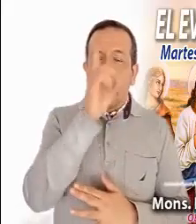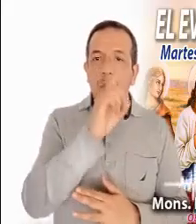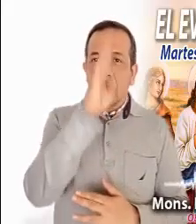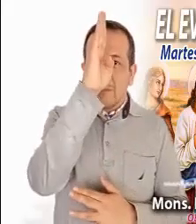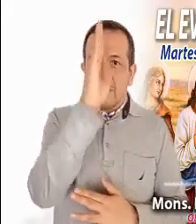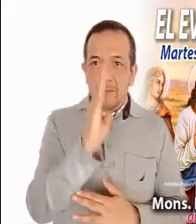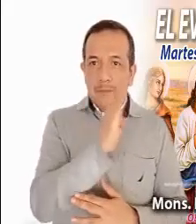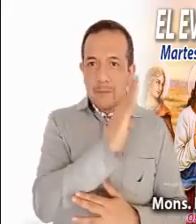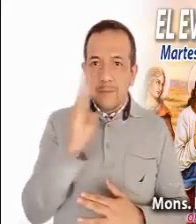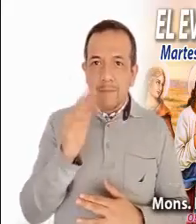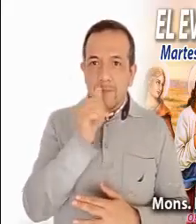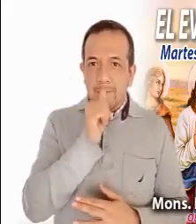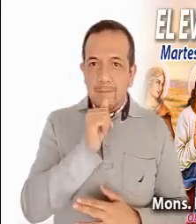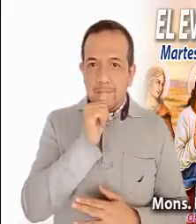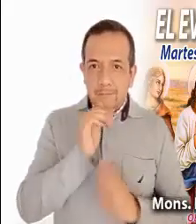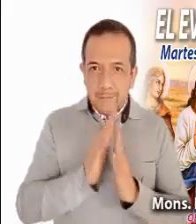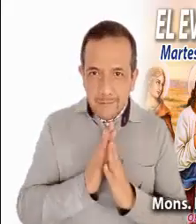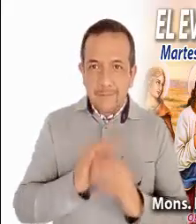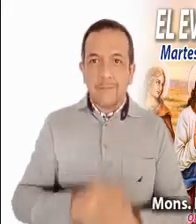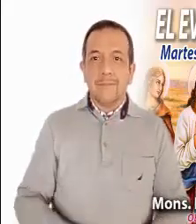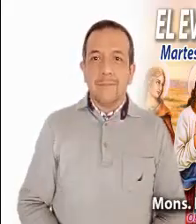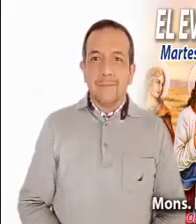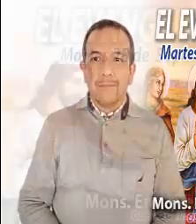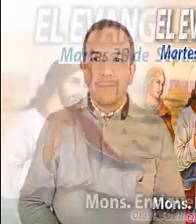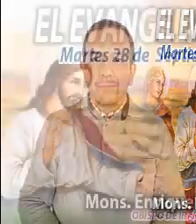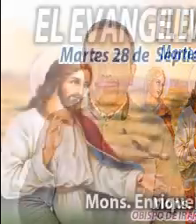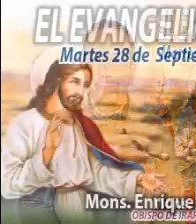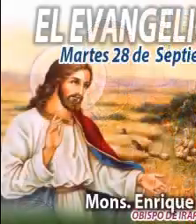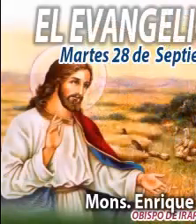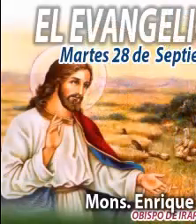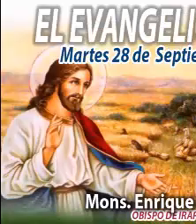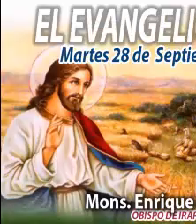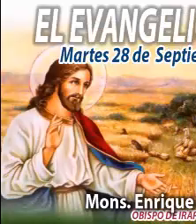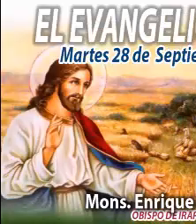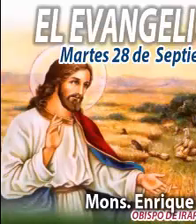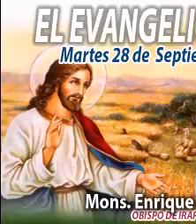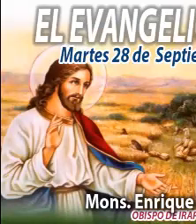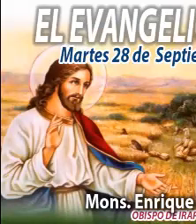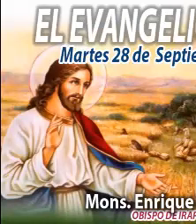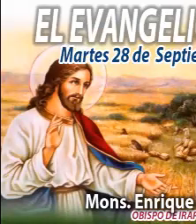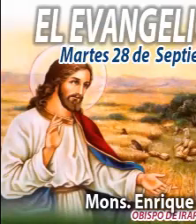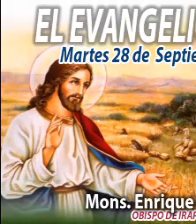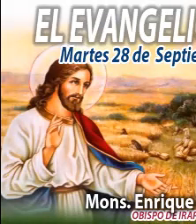Padre, y del Hijo, y del Espíritu Santo. Gracias el video.